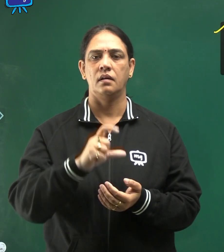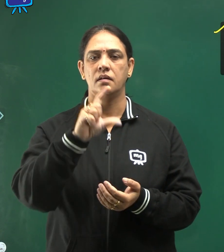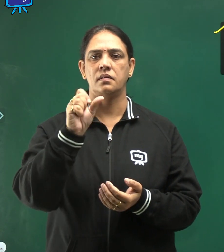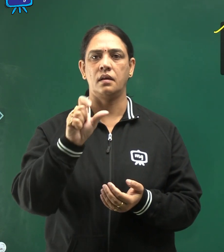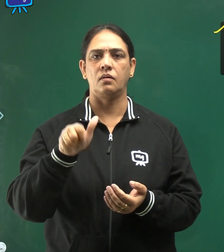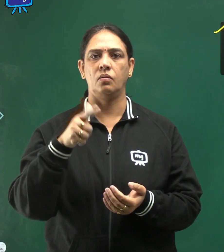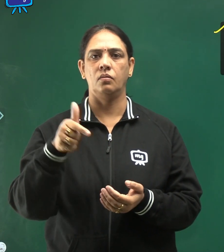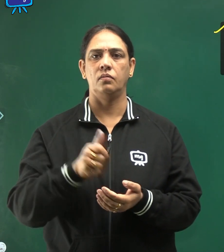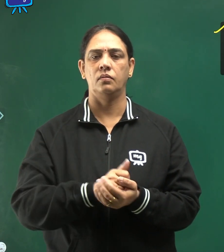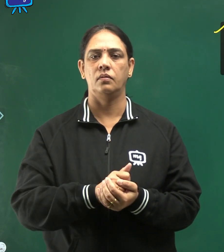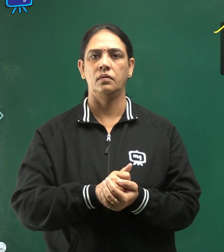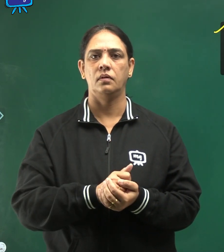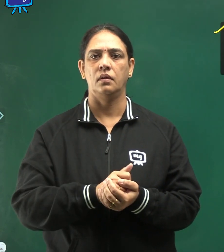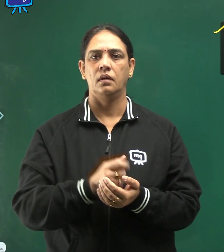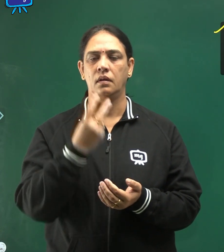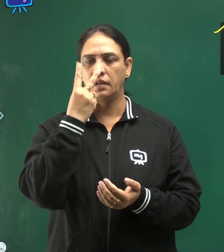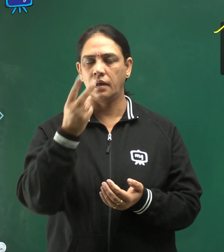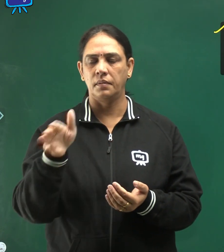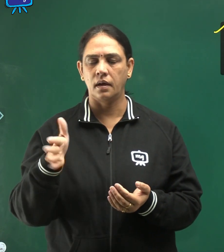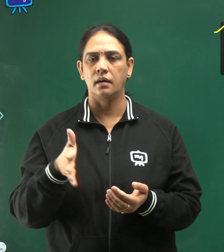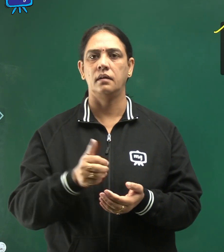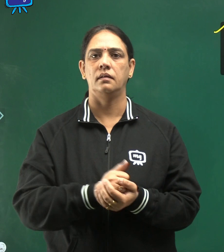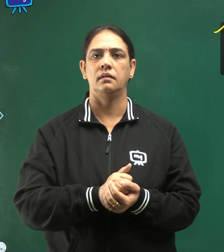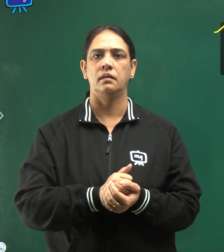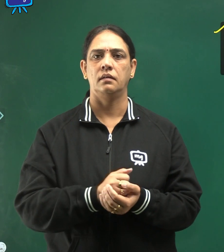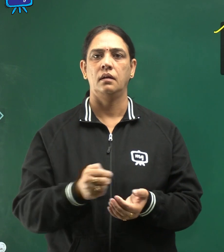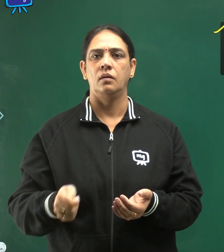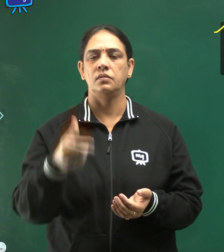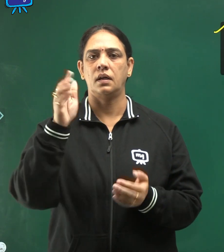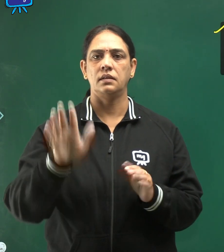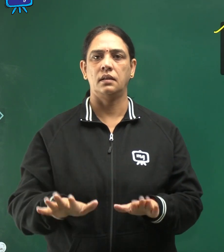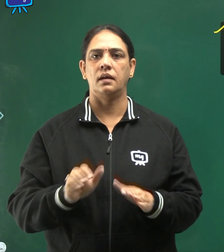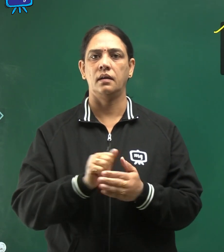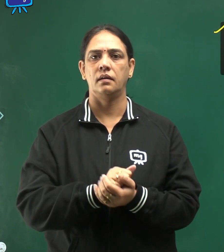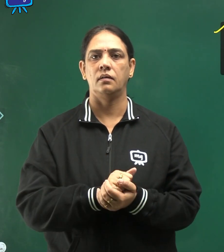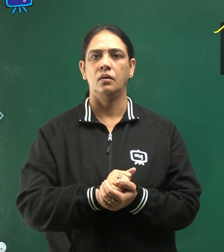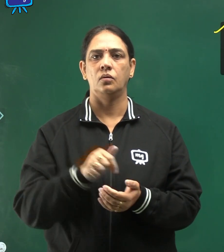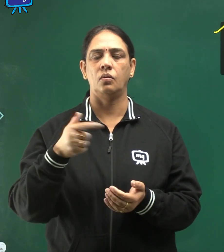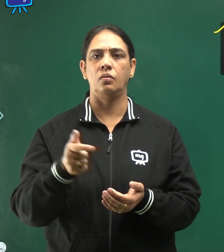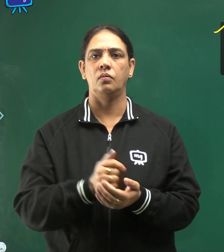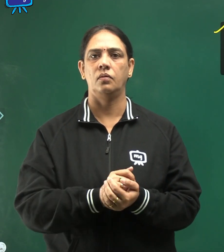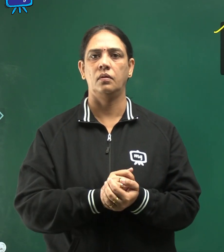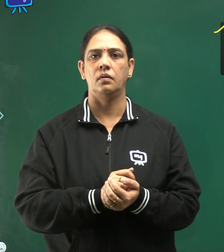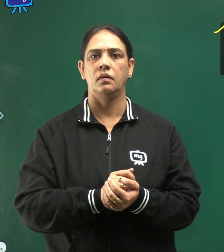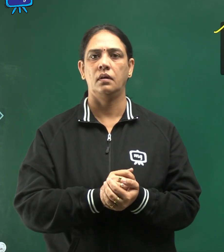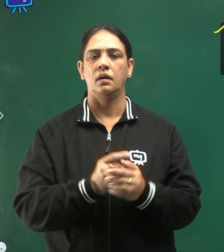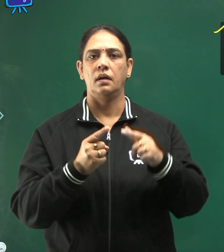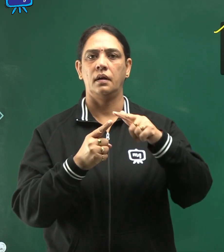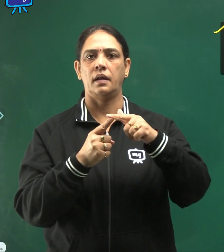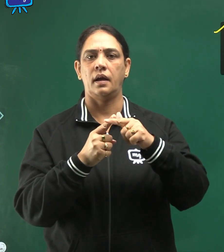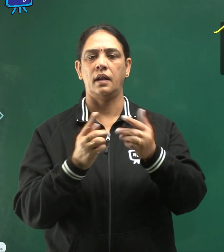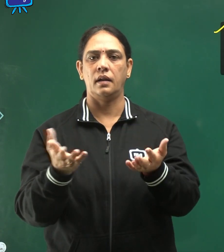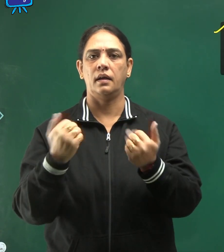को यादृच्छा उछाला जाता है तो पट आने की